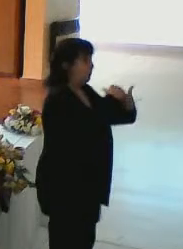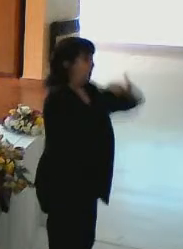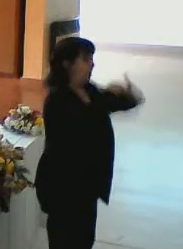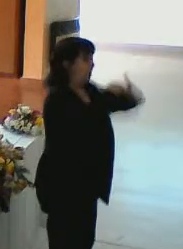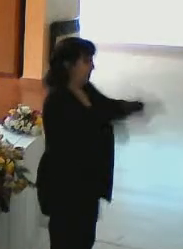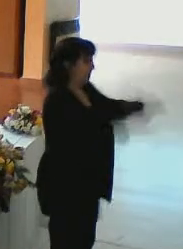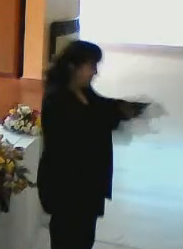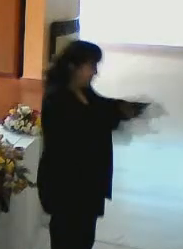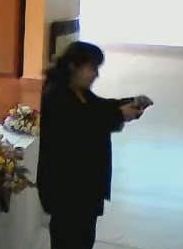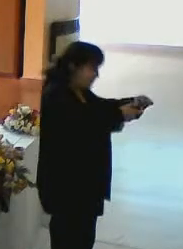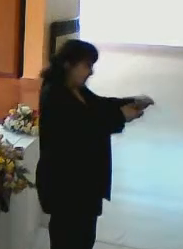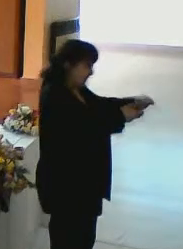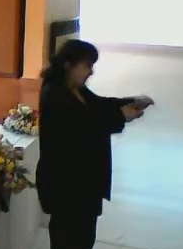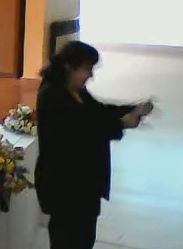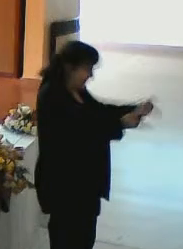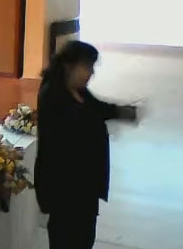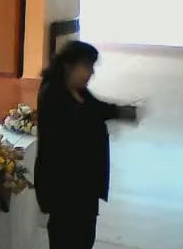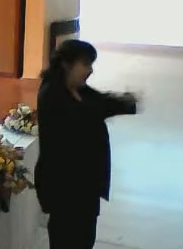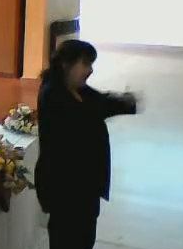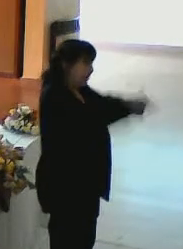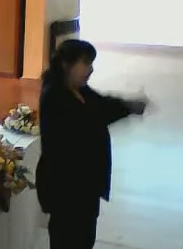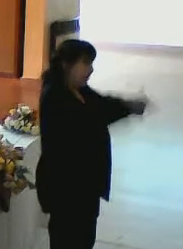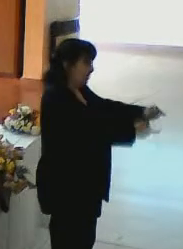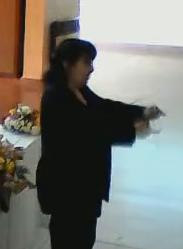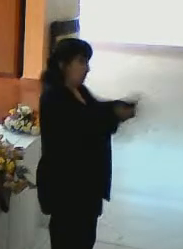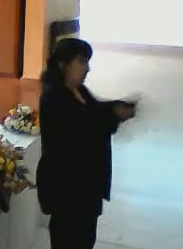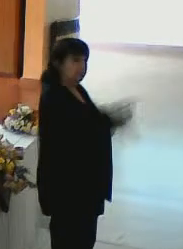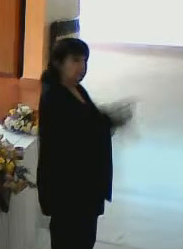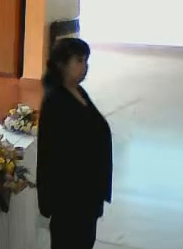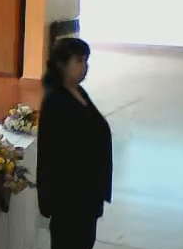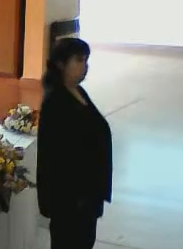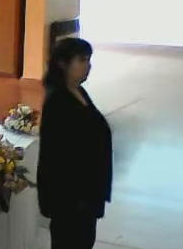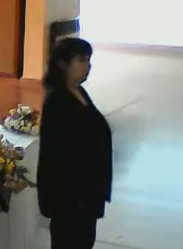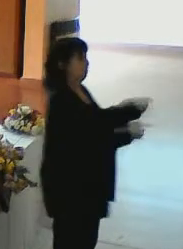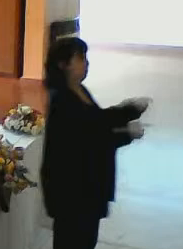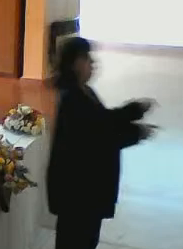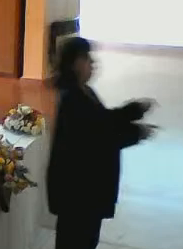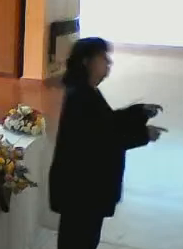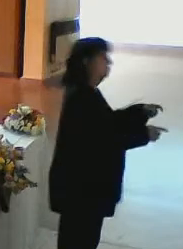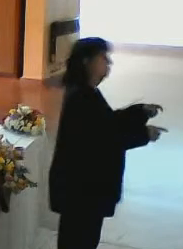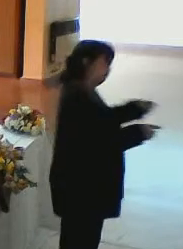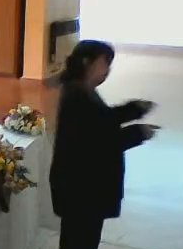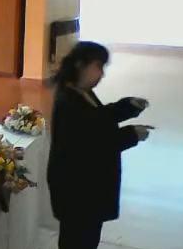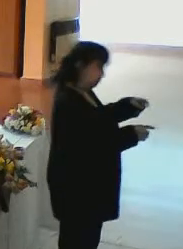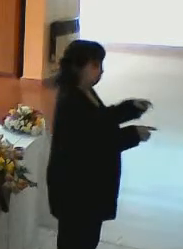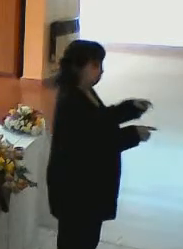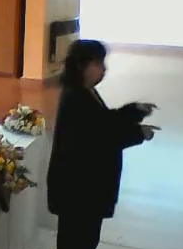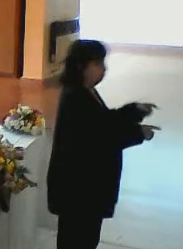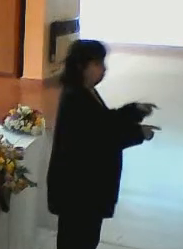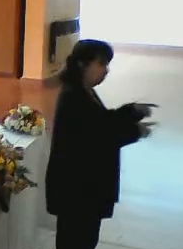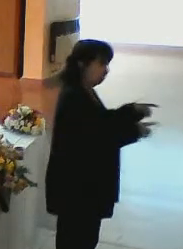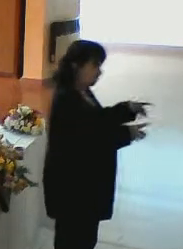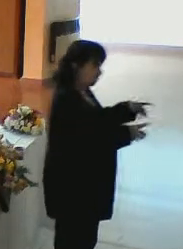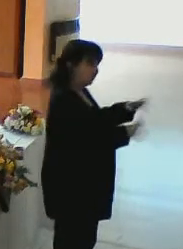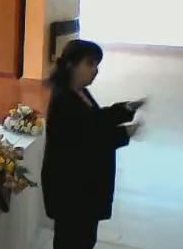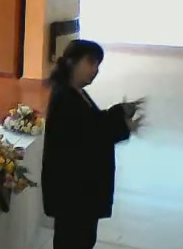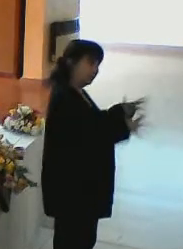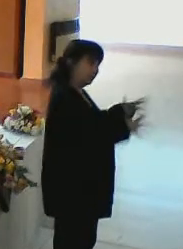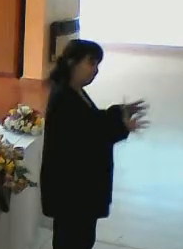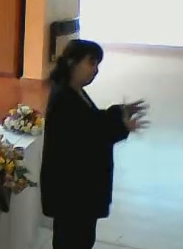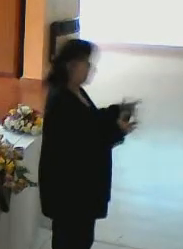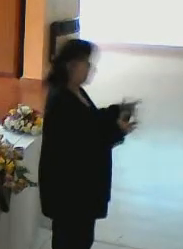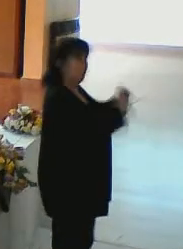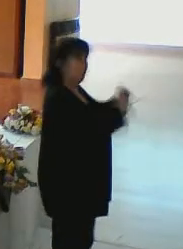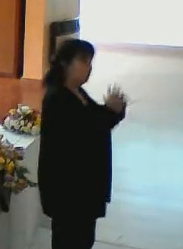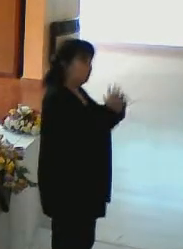bracitos y lo ponemos sobre la camilla, el niño no es capaz de sostener su peso en las piernas, lo que hablamos de dicotomía,